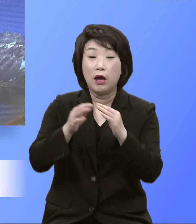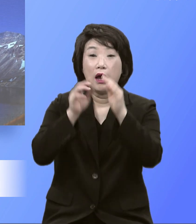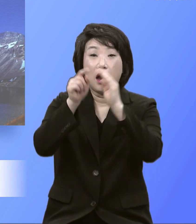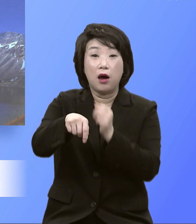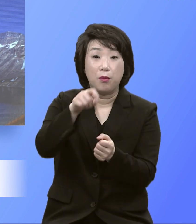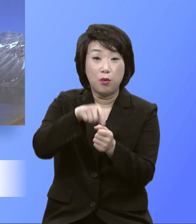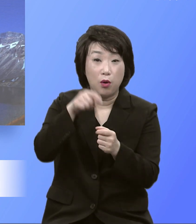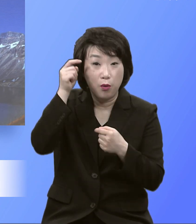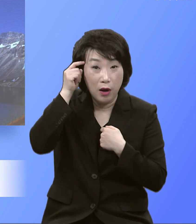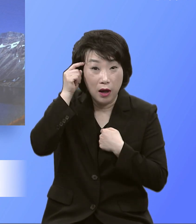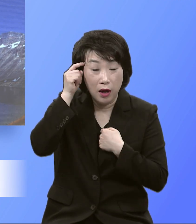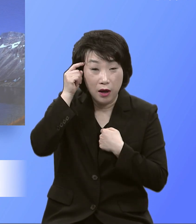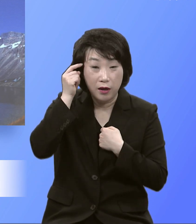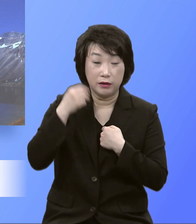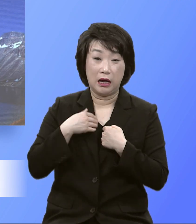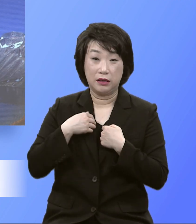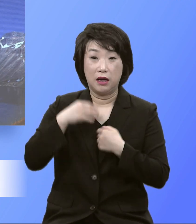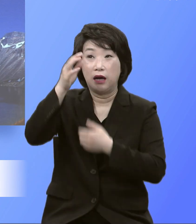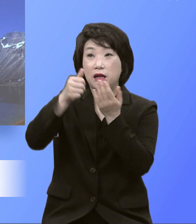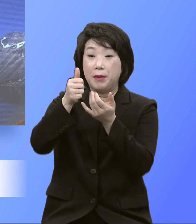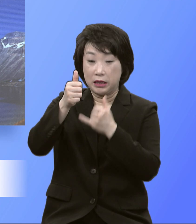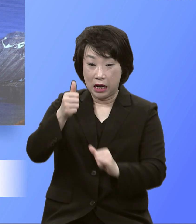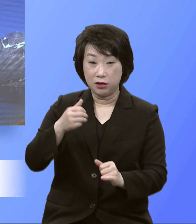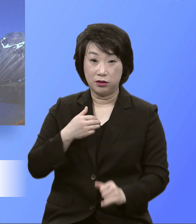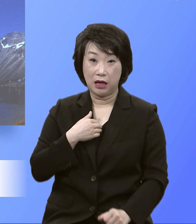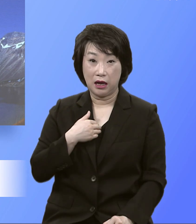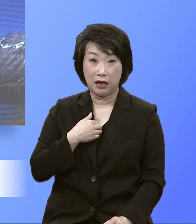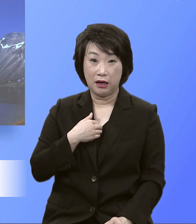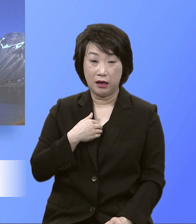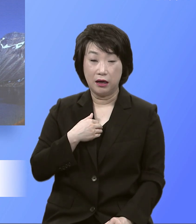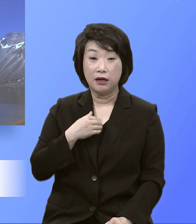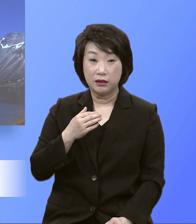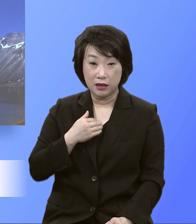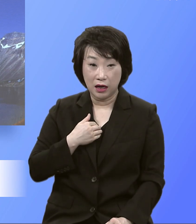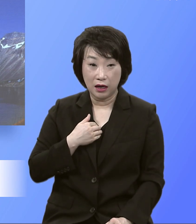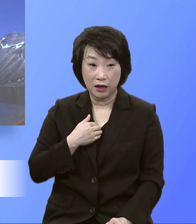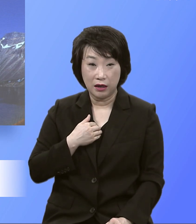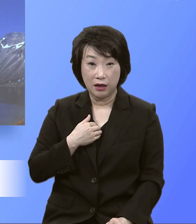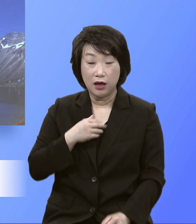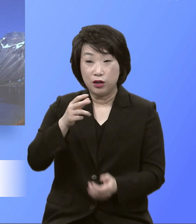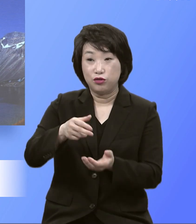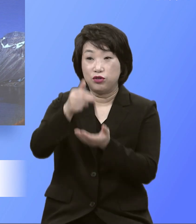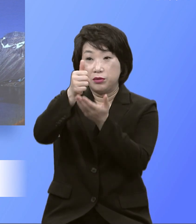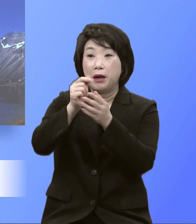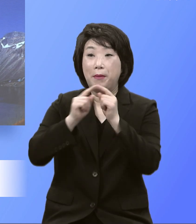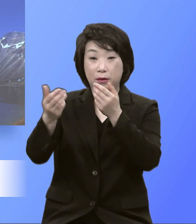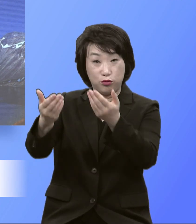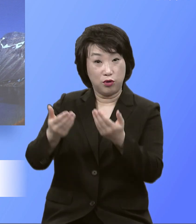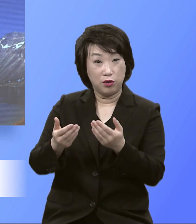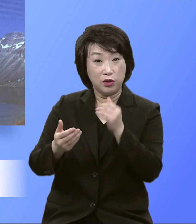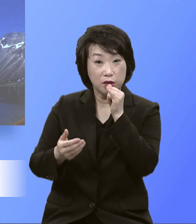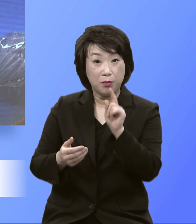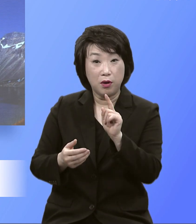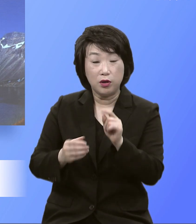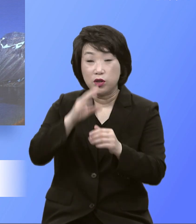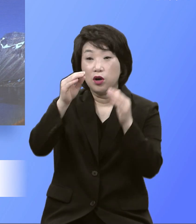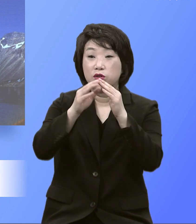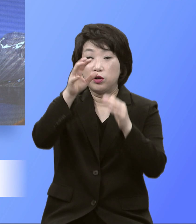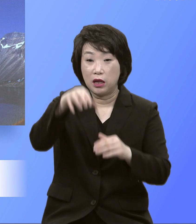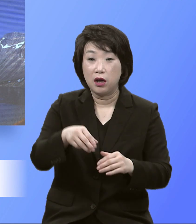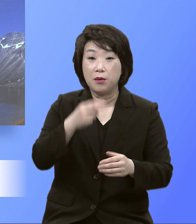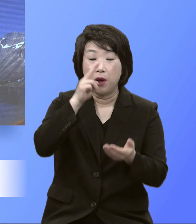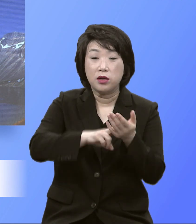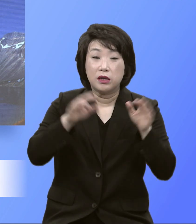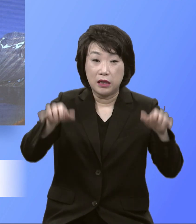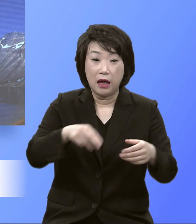가야 되느냐? 난 하나님의 자녀이기 때문에 주님이 말씀하셨죠. 성전에서